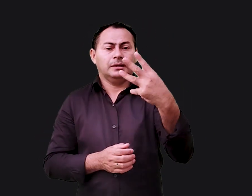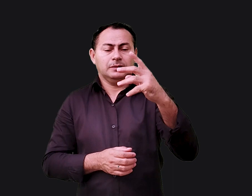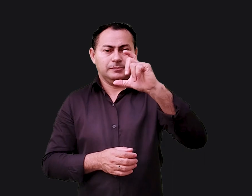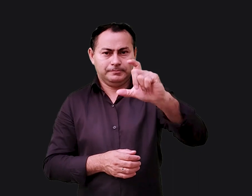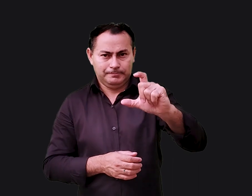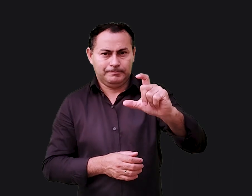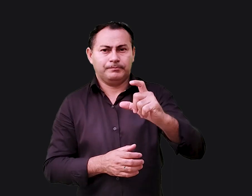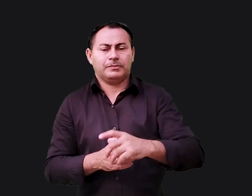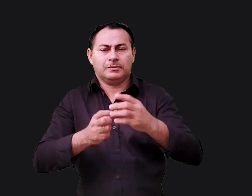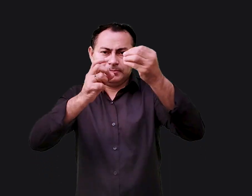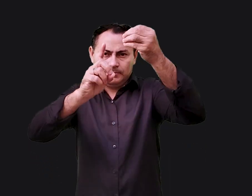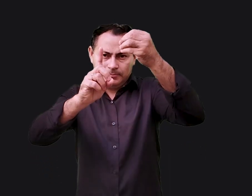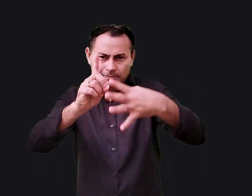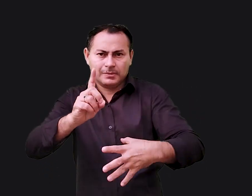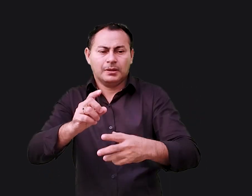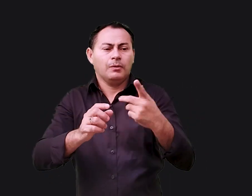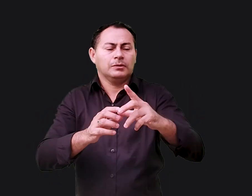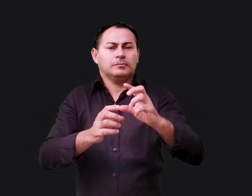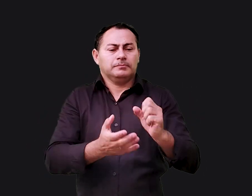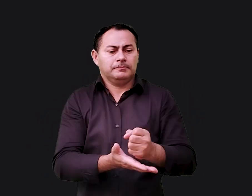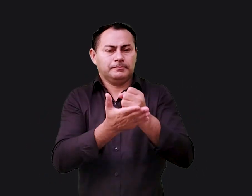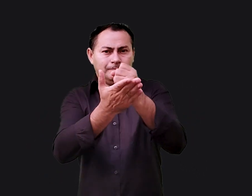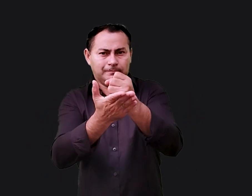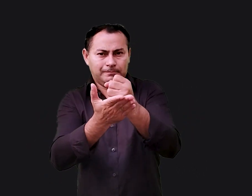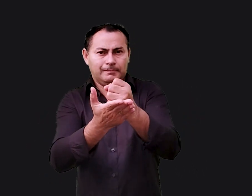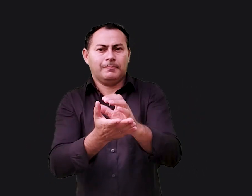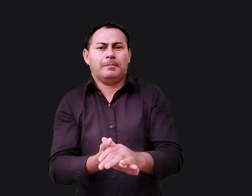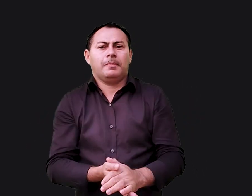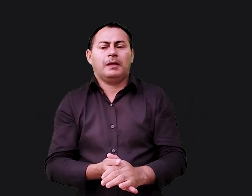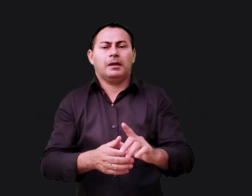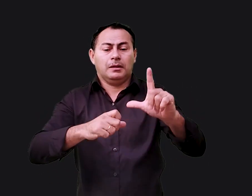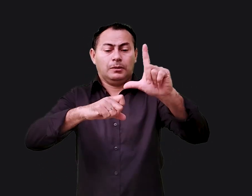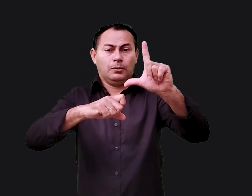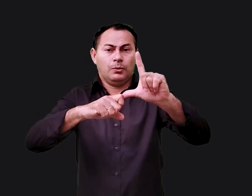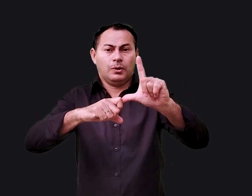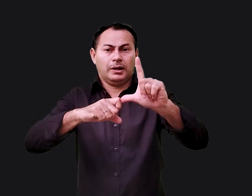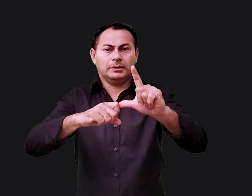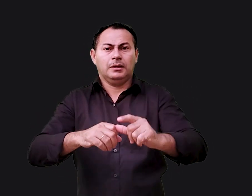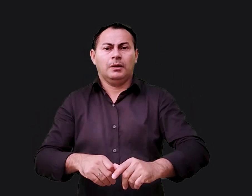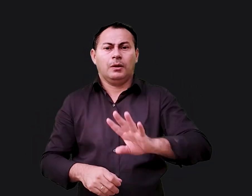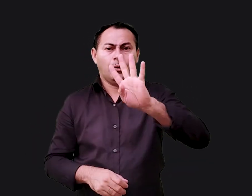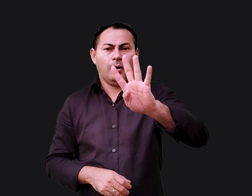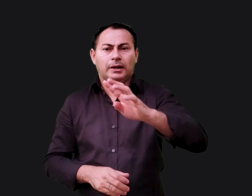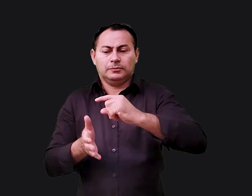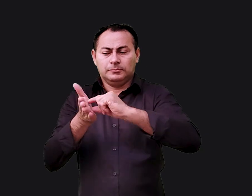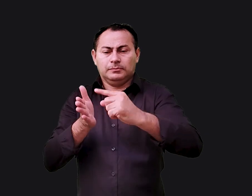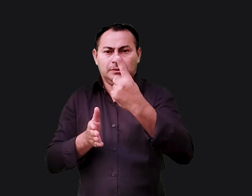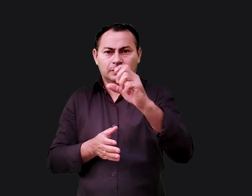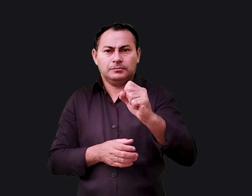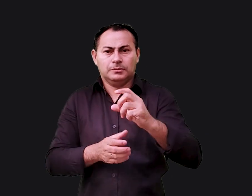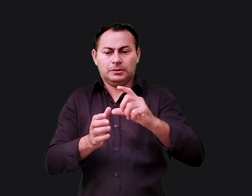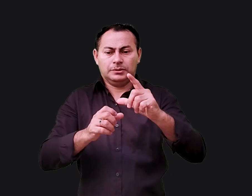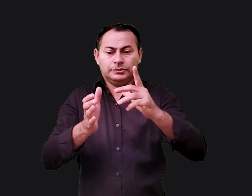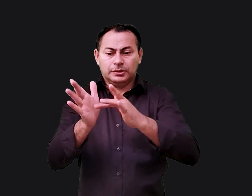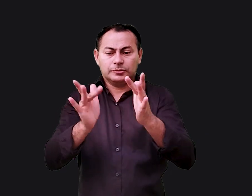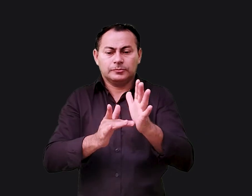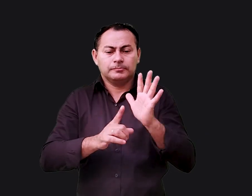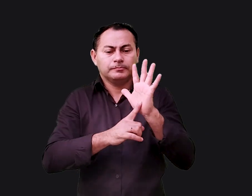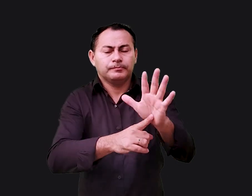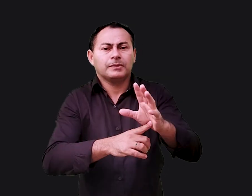a terceira estrofe descreve mais um tipo de Redenção em Lucas 4 e 18 Jesus declarou o